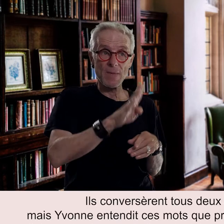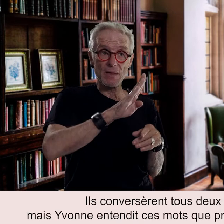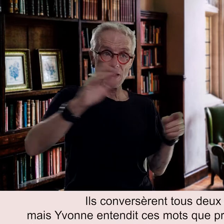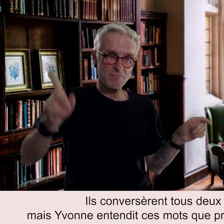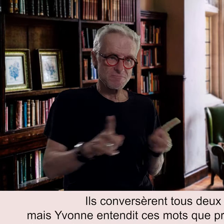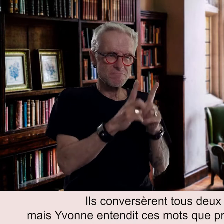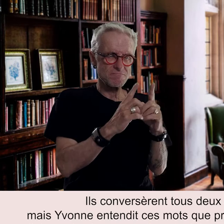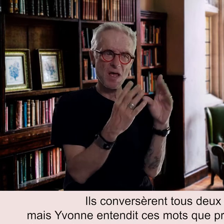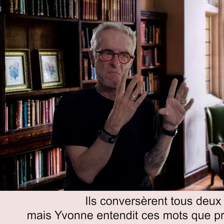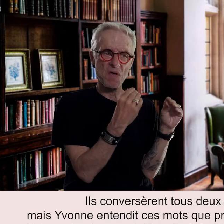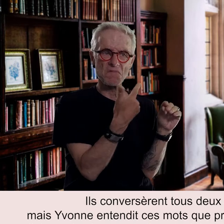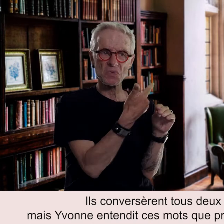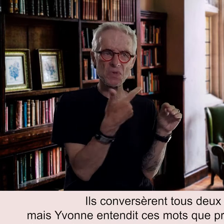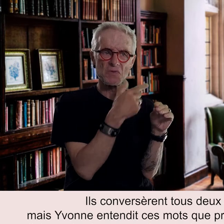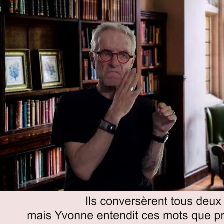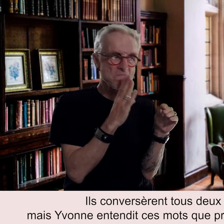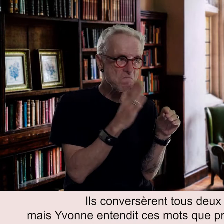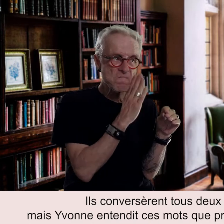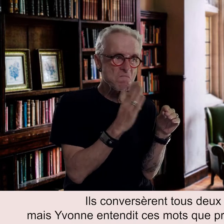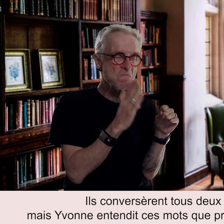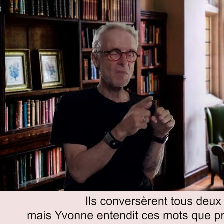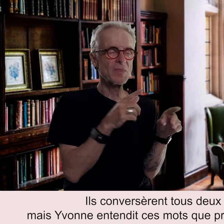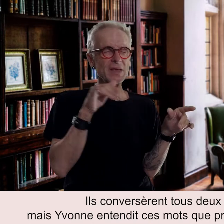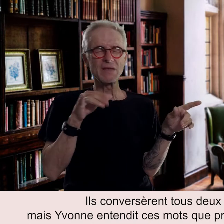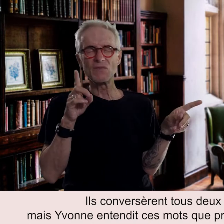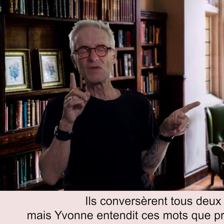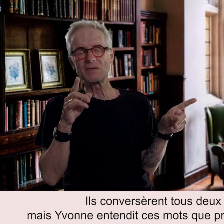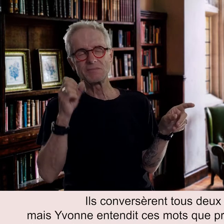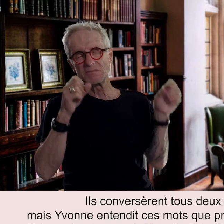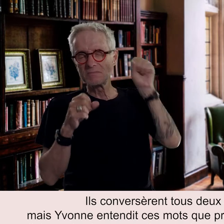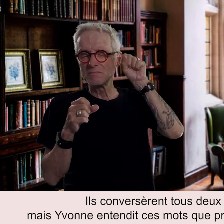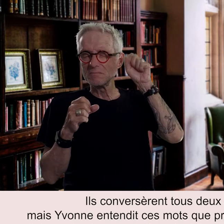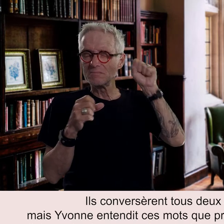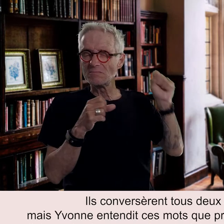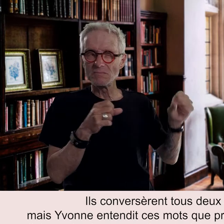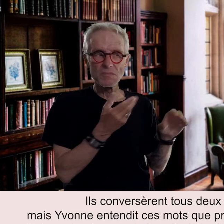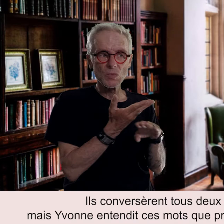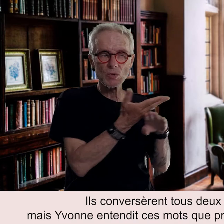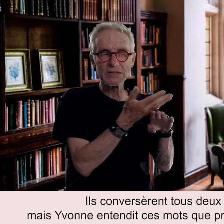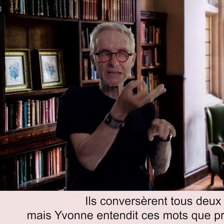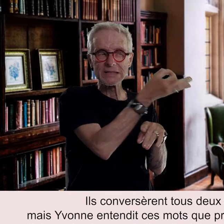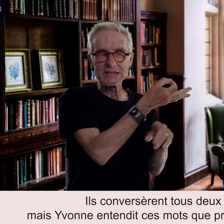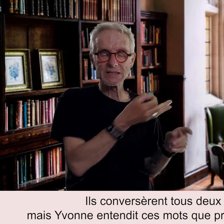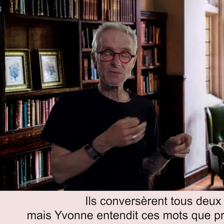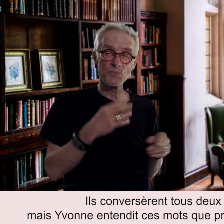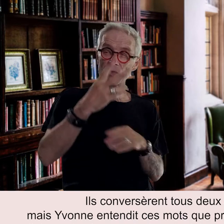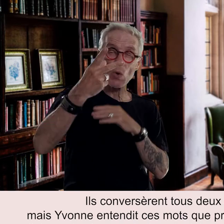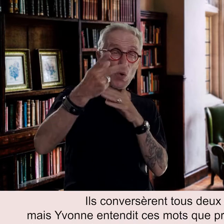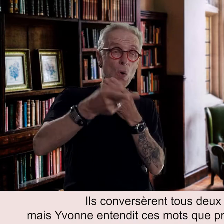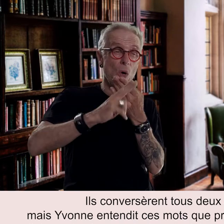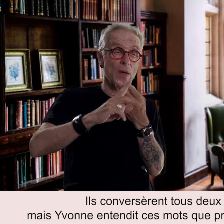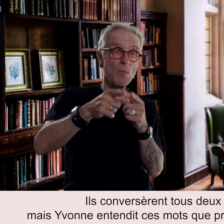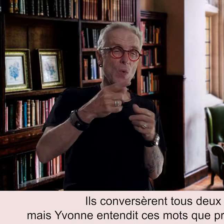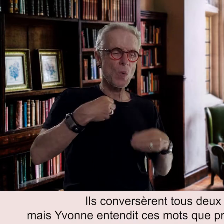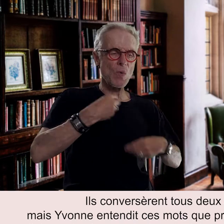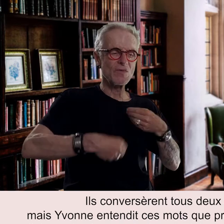Ils conversèrent tous deux à voix basse, mais Yvonne entendit ces mots que prononçait le domestique. « J'ai reçu la réponse de